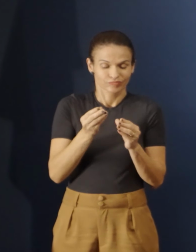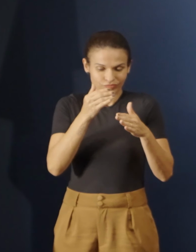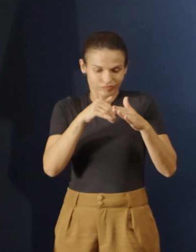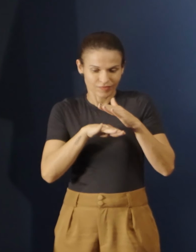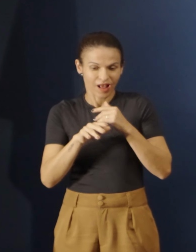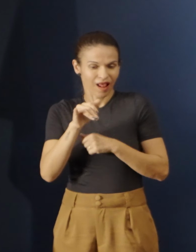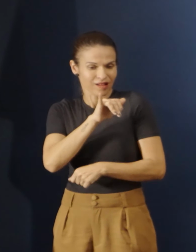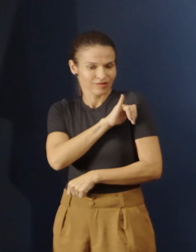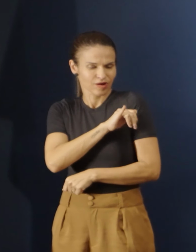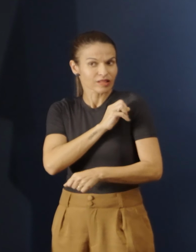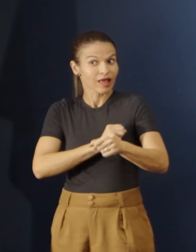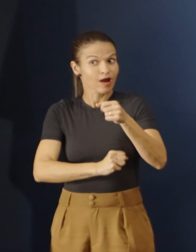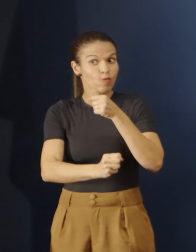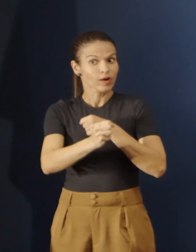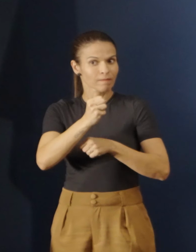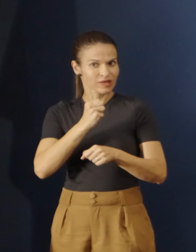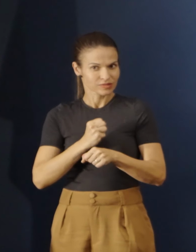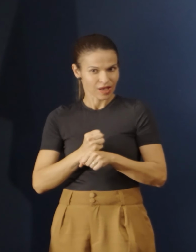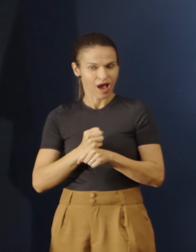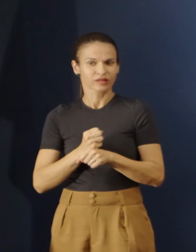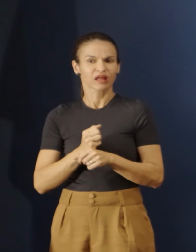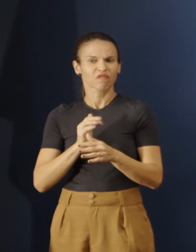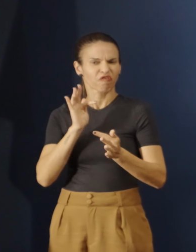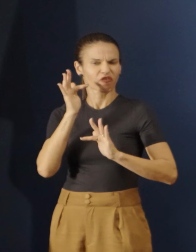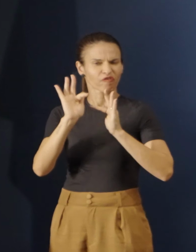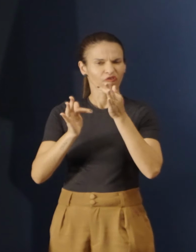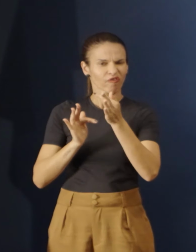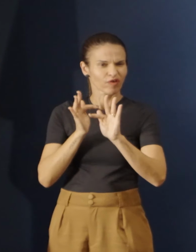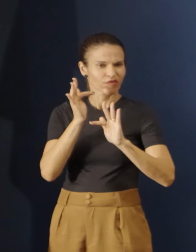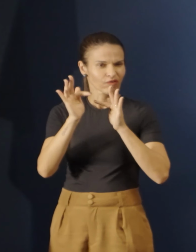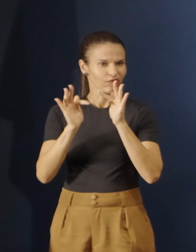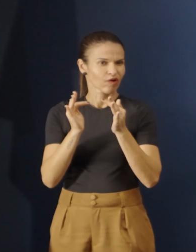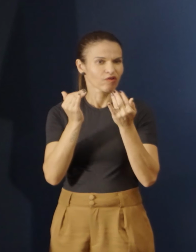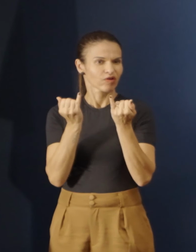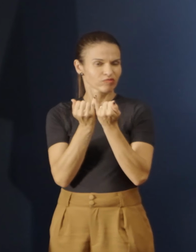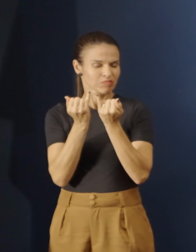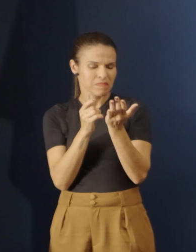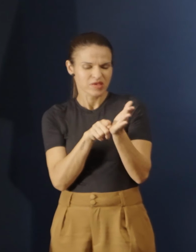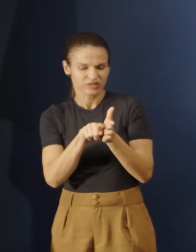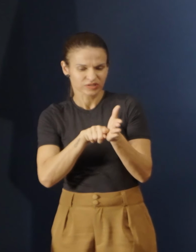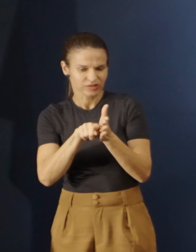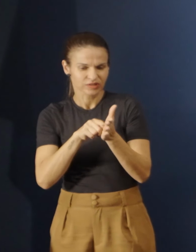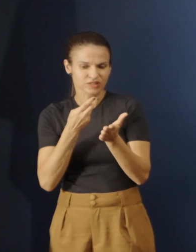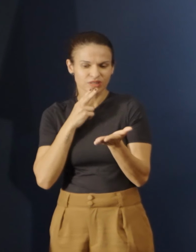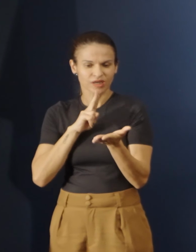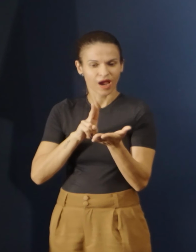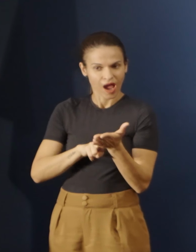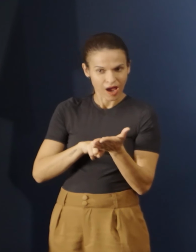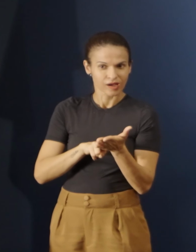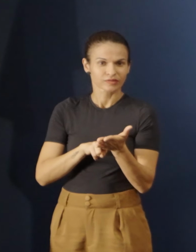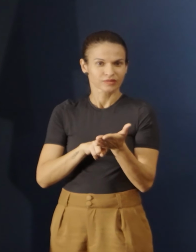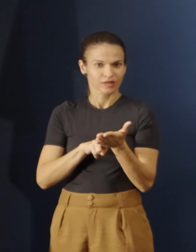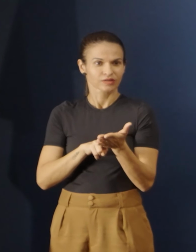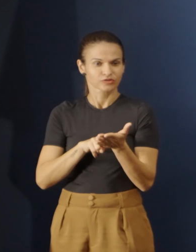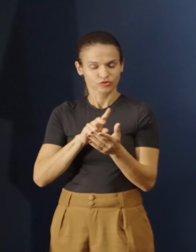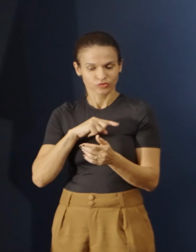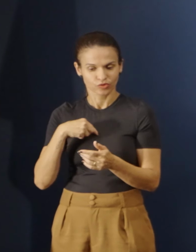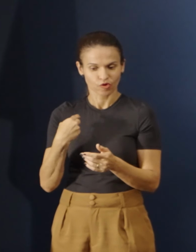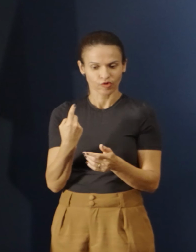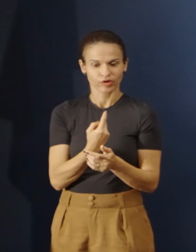em Petrópolis até o ano passado. Aí vem um fofoqueiro, né? Ou seja, pesquisador de carta, de correspondência. Nós